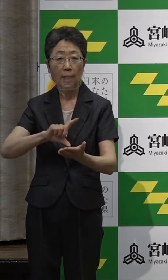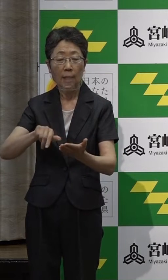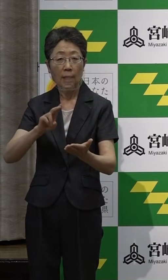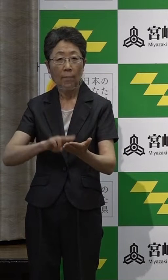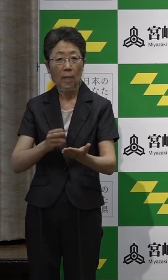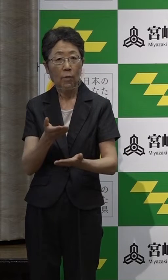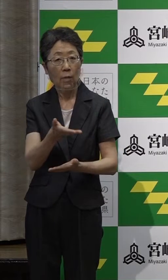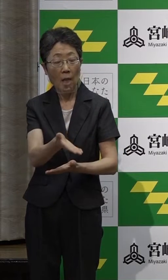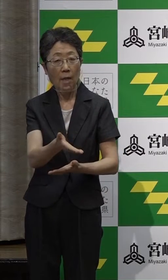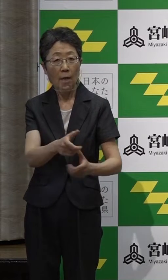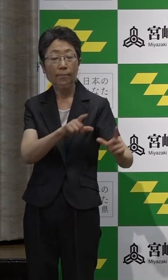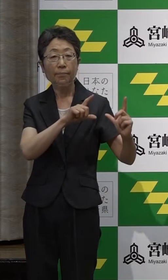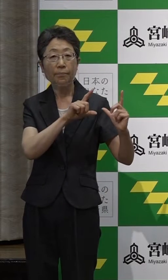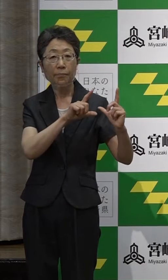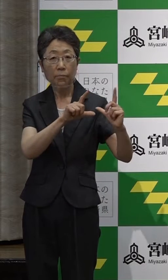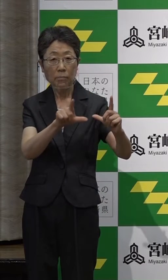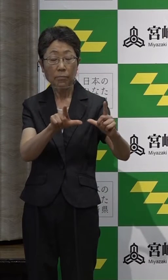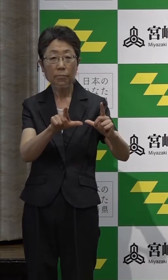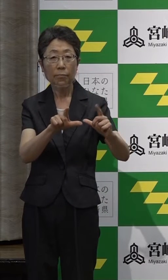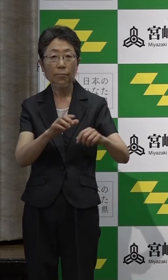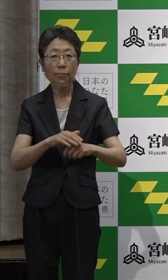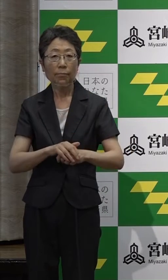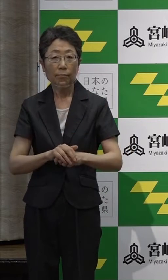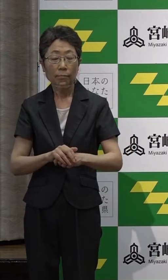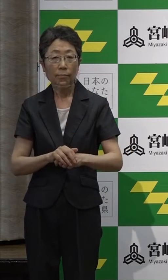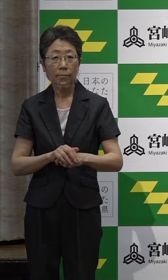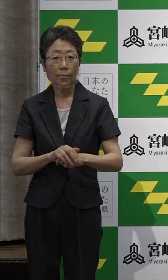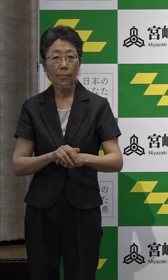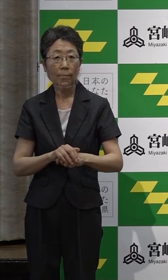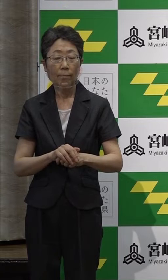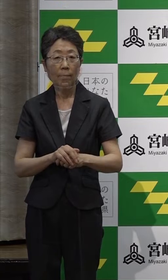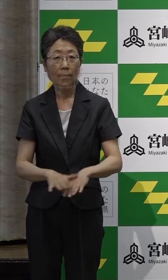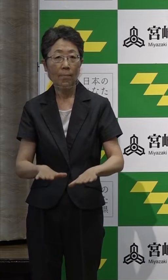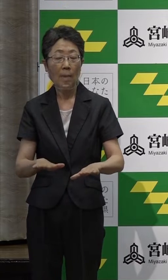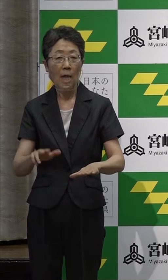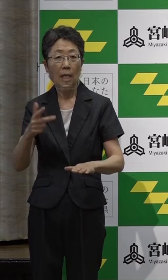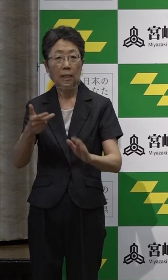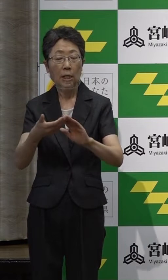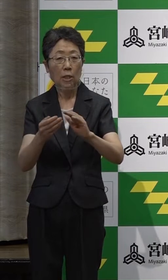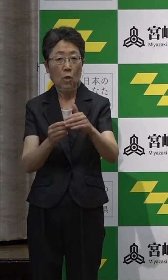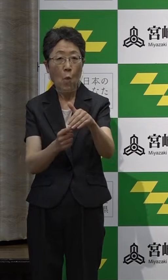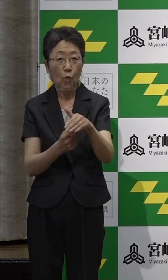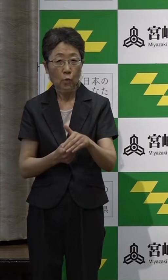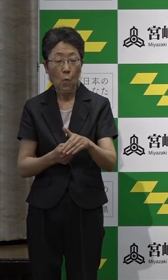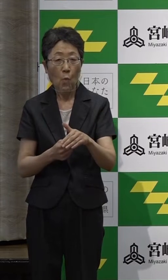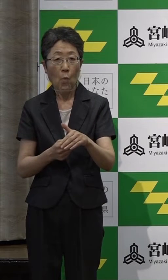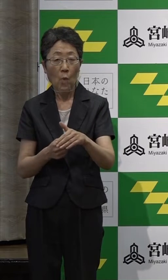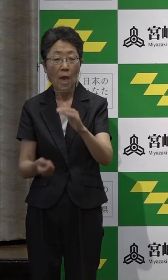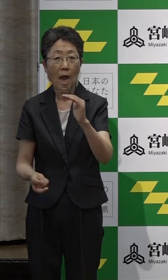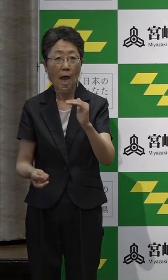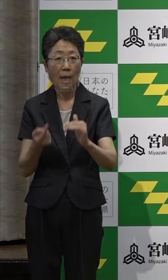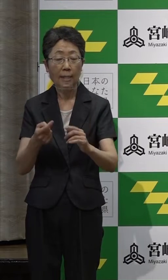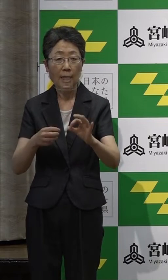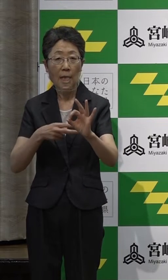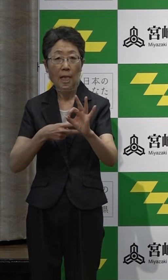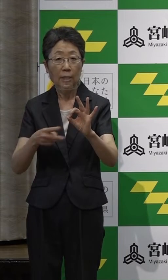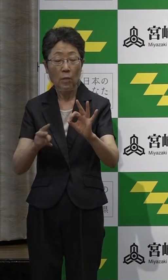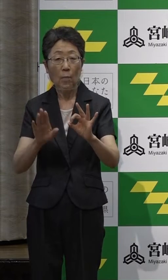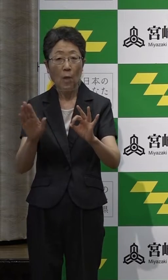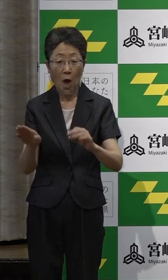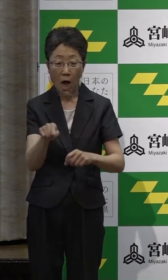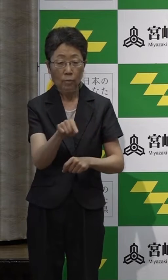はい、これは、まあ、全く発生をしていない市町村も含めていろんなお考えもあろうかと考えております